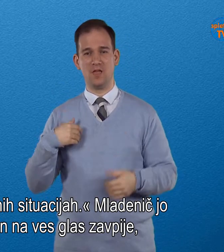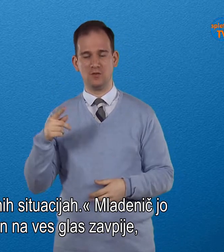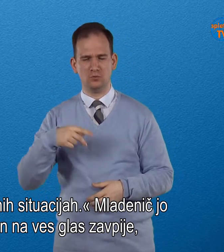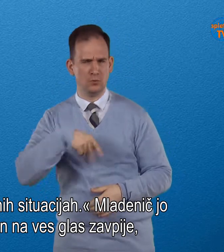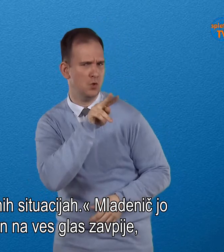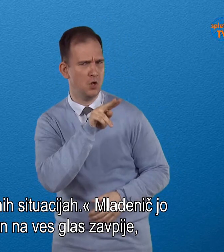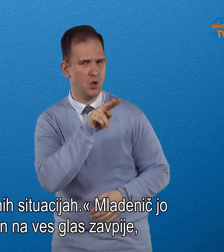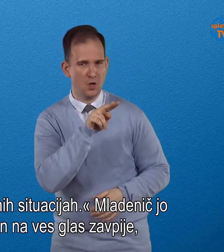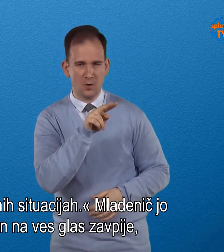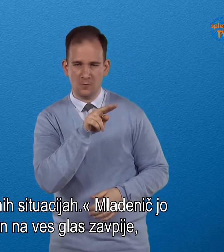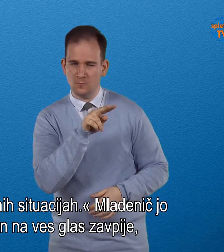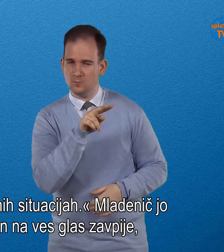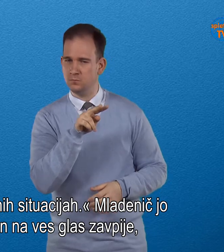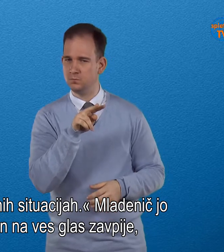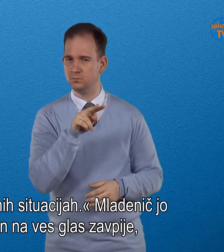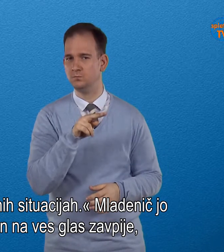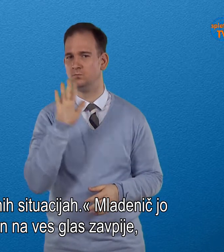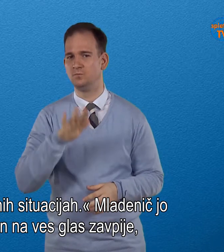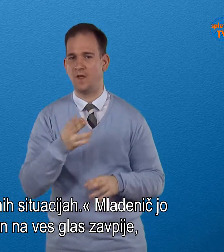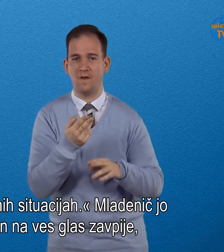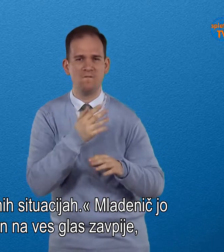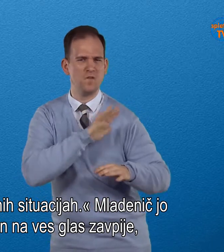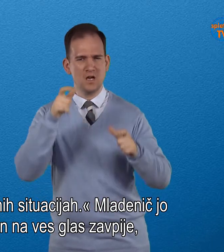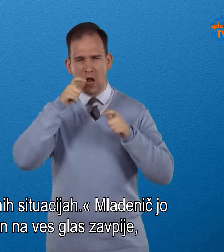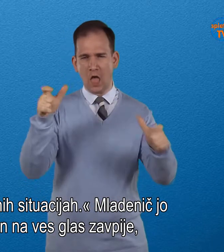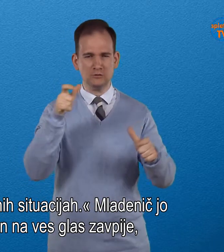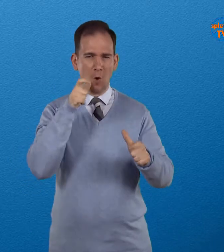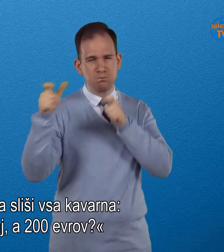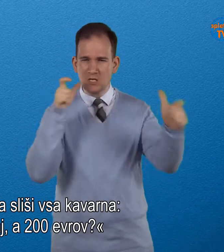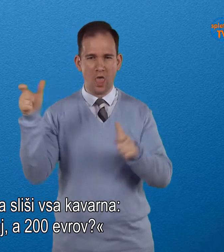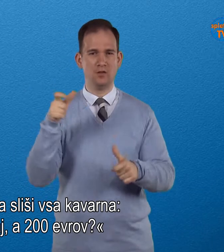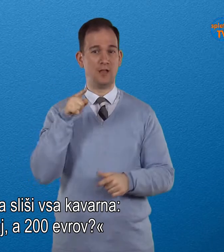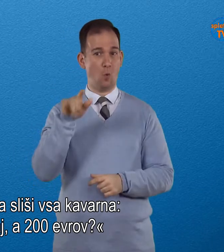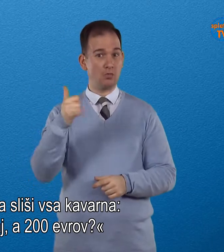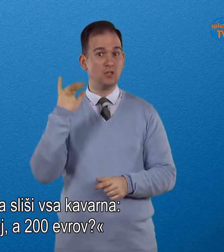Mladenič jo pogleda in na ves glas zavpije, tako da sliši vsa kavarna: